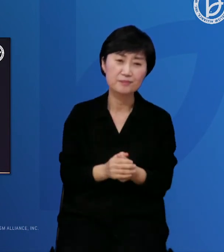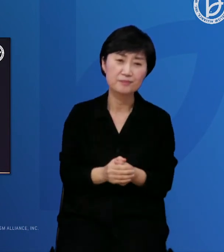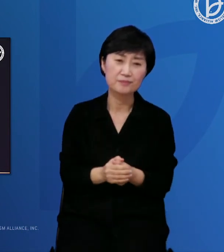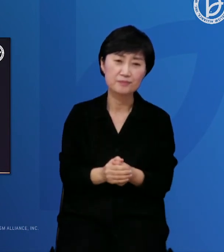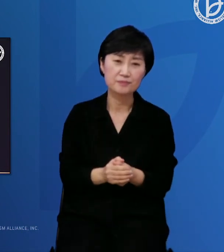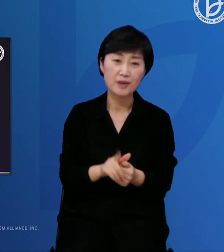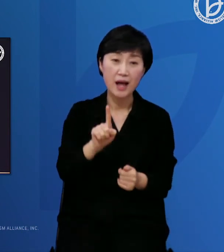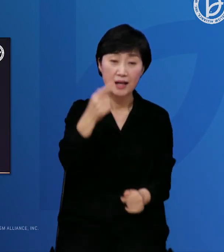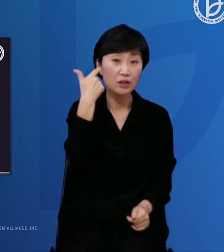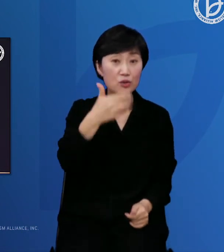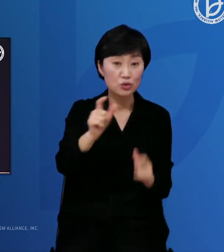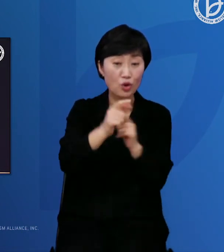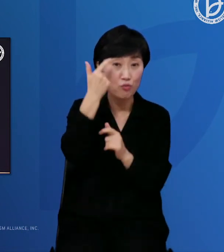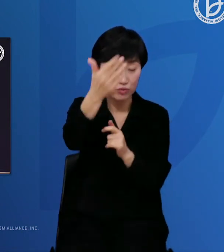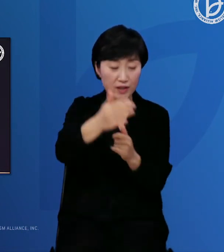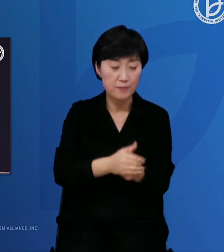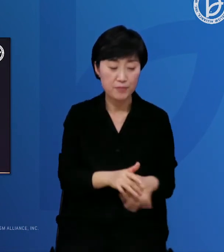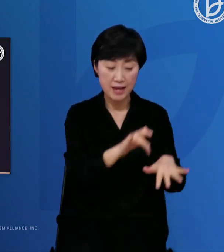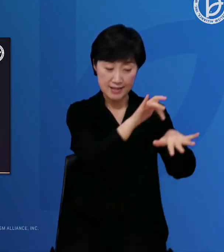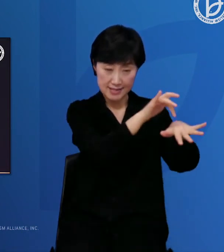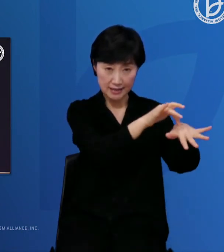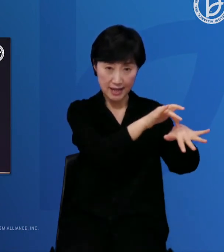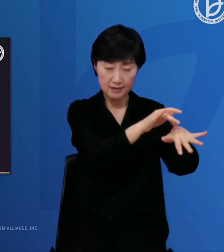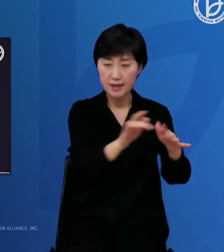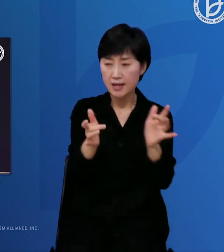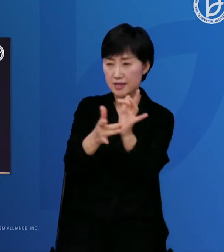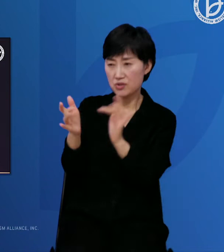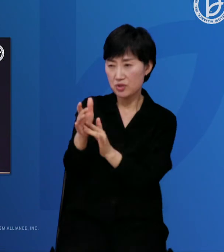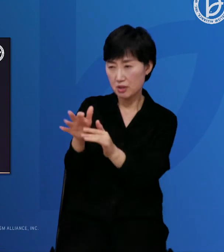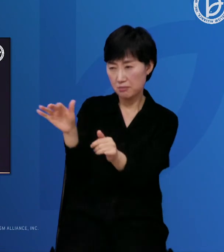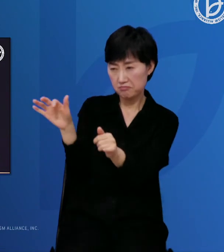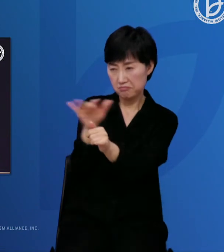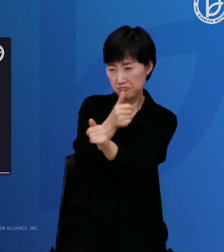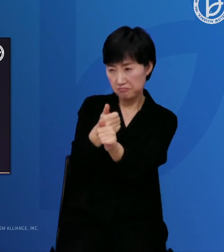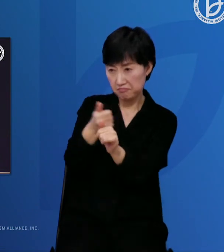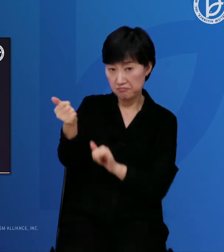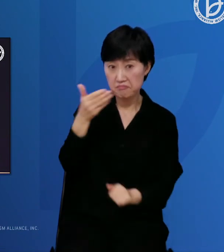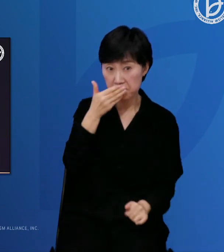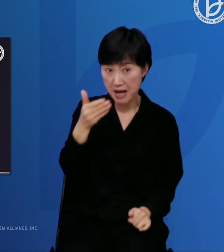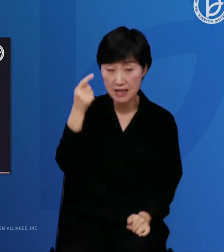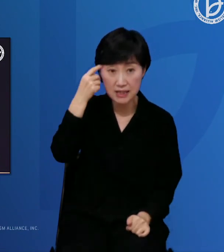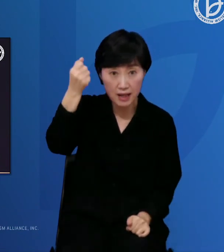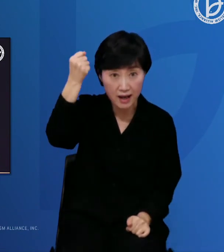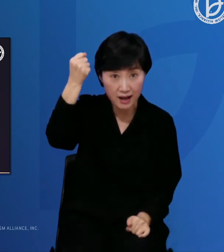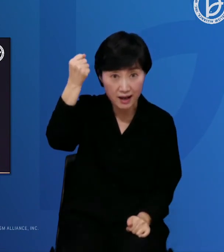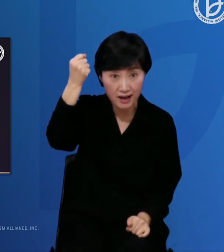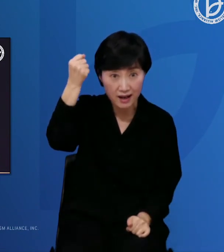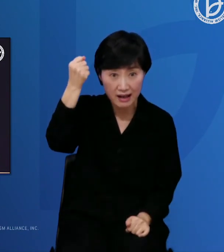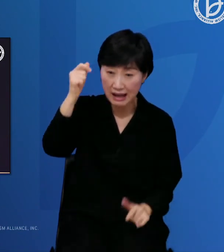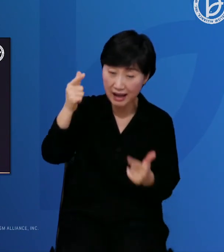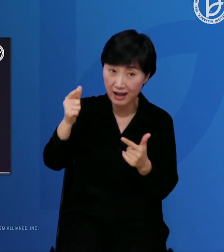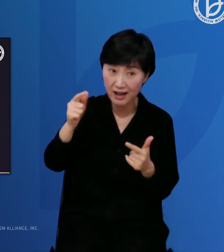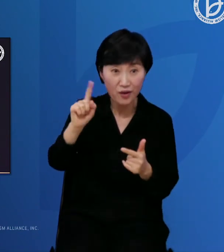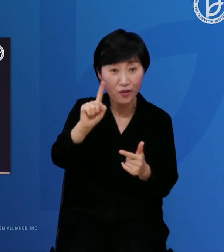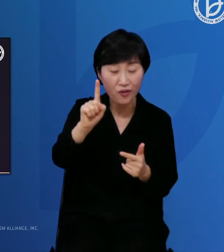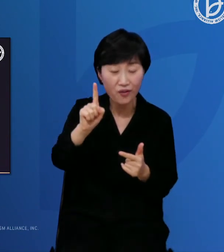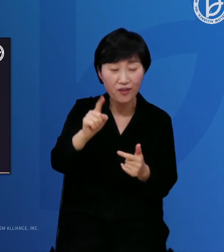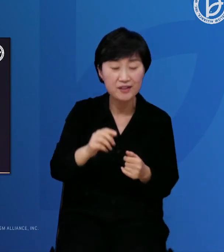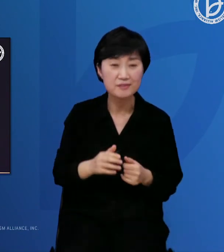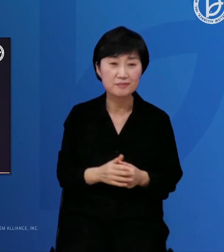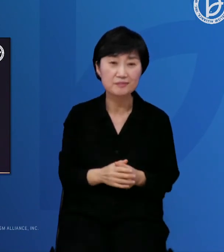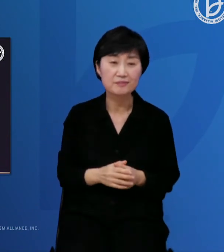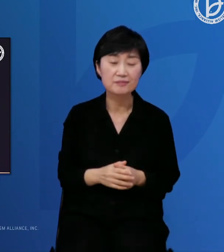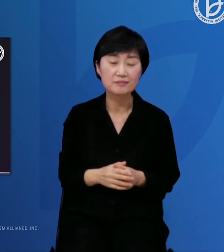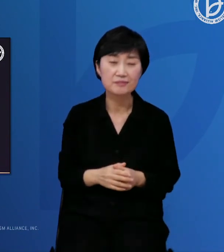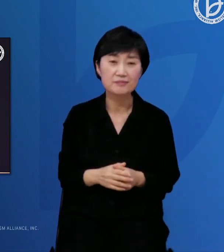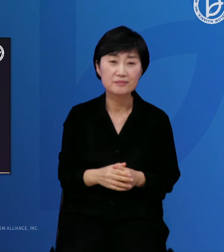더 묻겠습니다. Another question. 사단이 예수님을 유혹하고 이길 수 있다고 생각하고 왔겠습니까? Do you think Satan actually thought to himself that he could test Jesus and